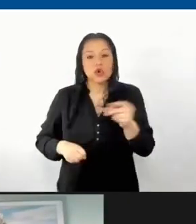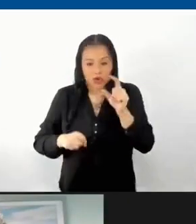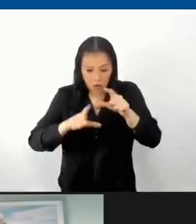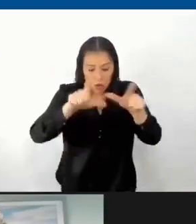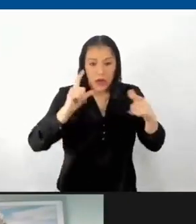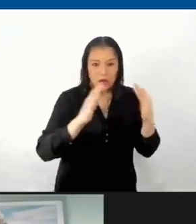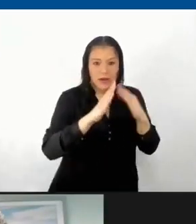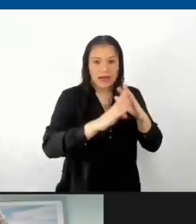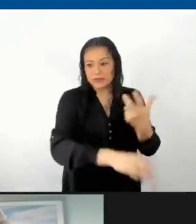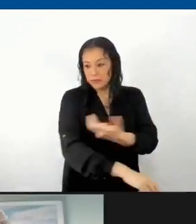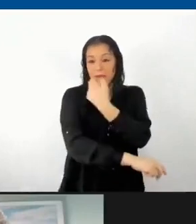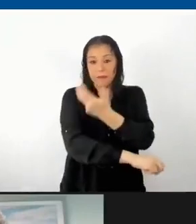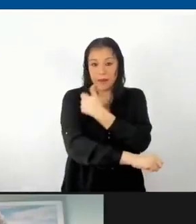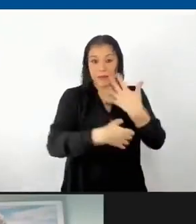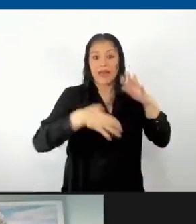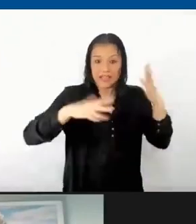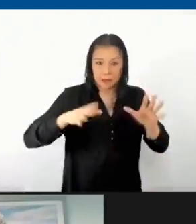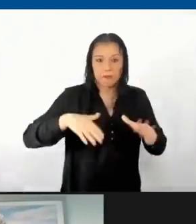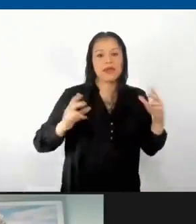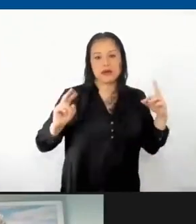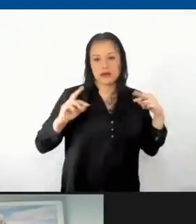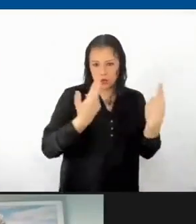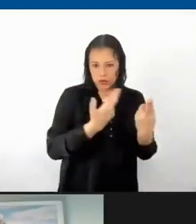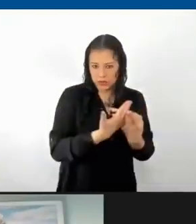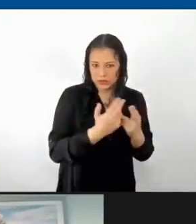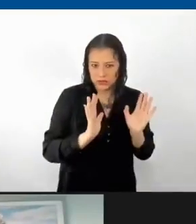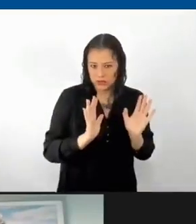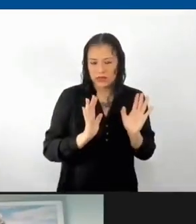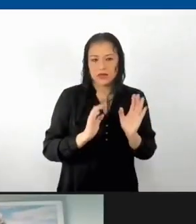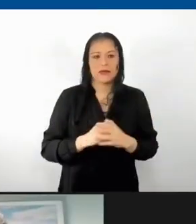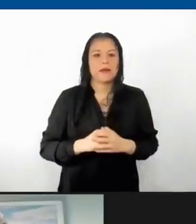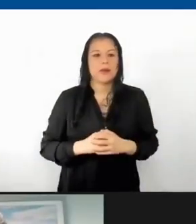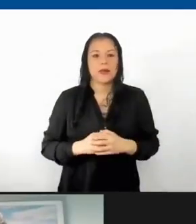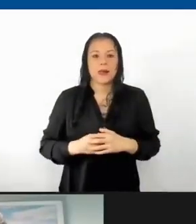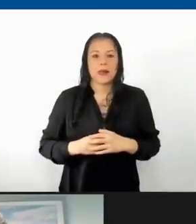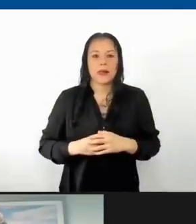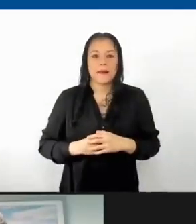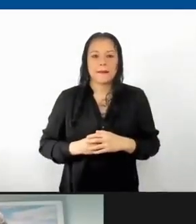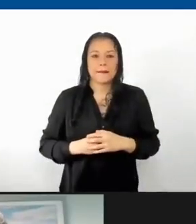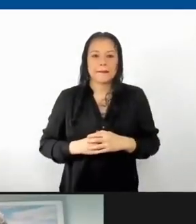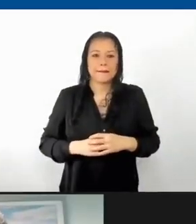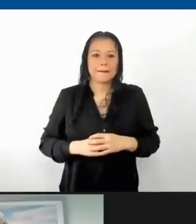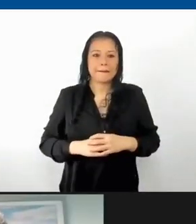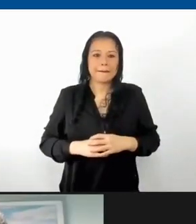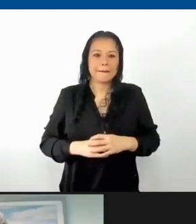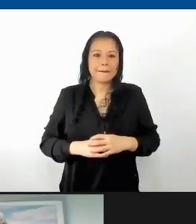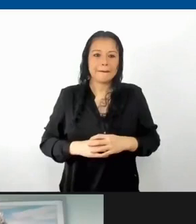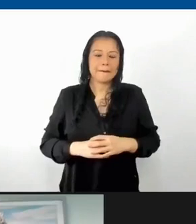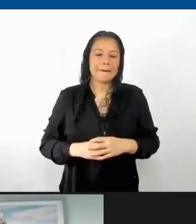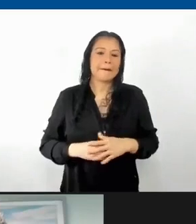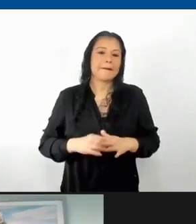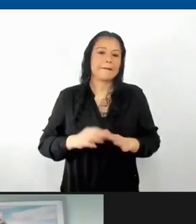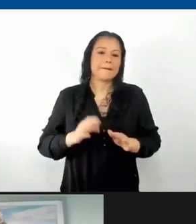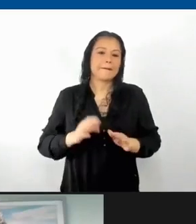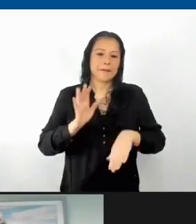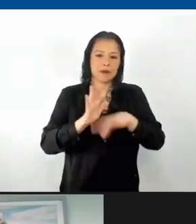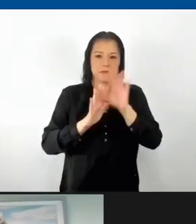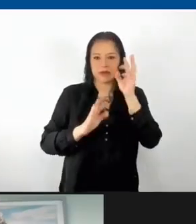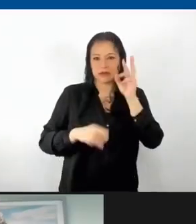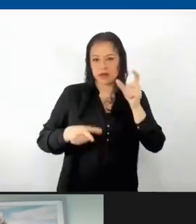vacunados se puedan reunir. Entonces, sobre todo a las personas que están en Perú en